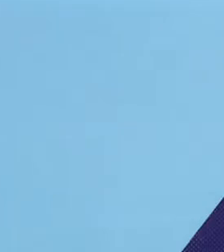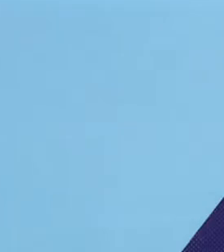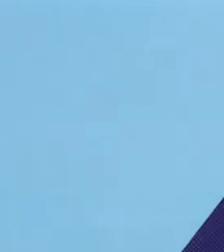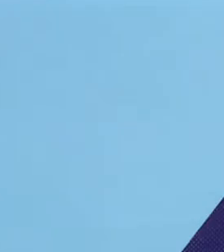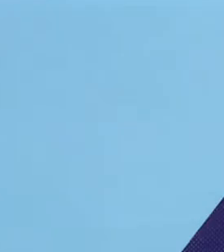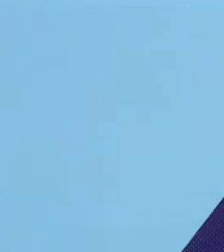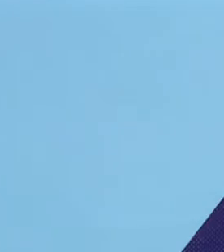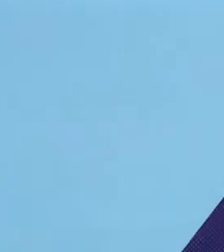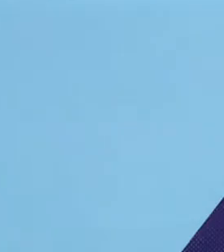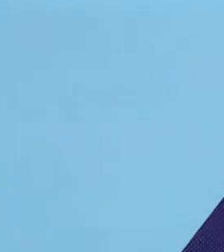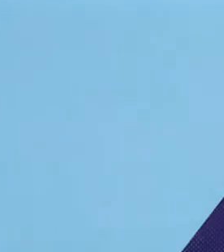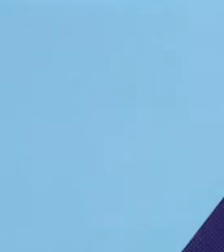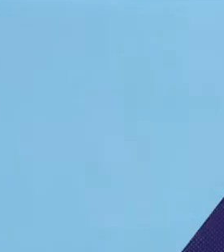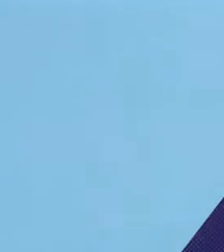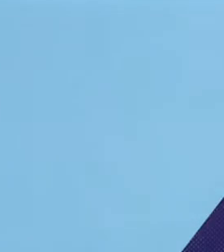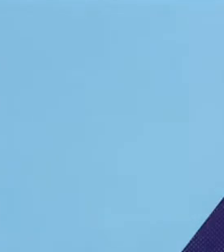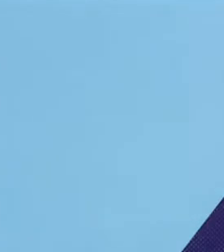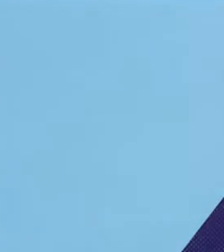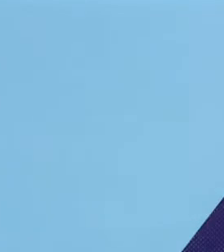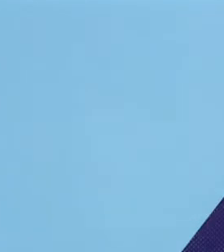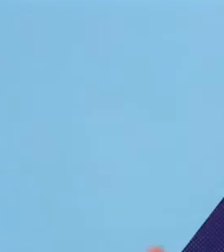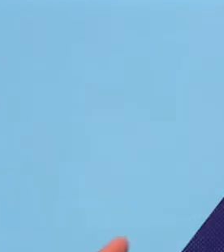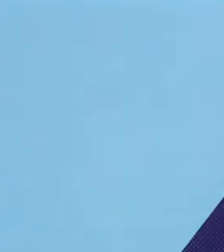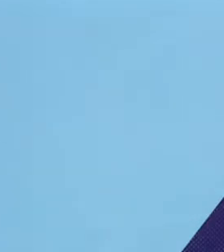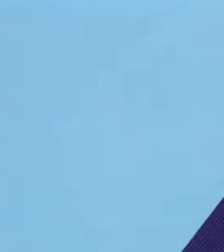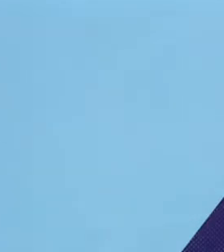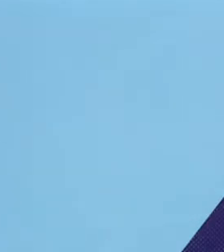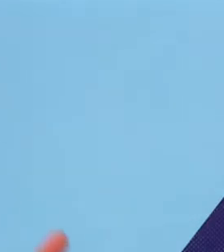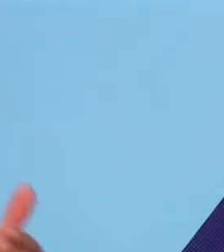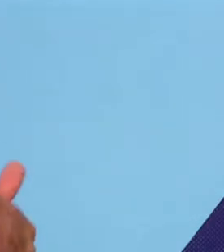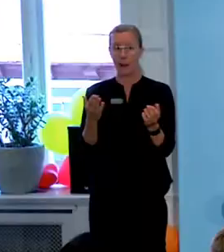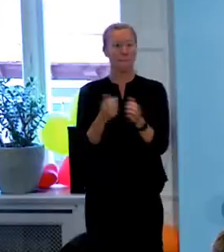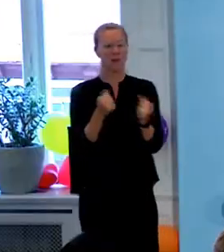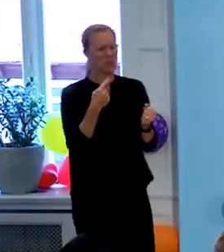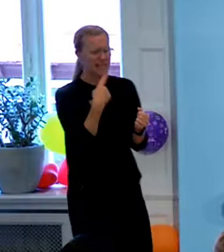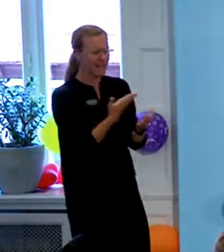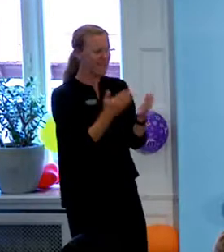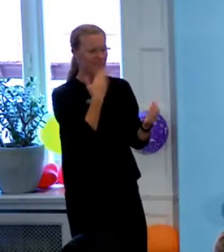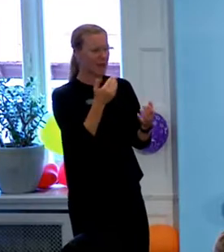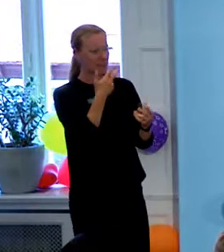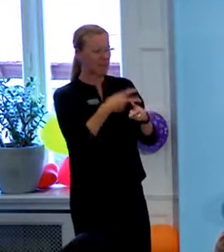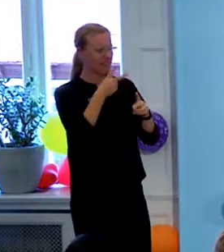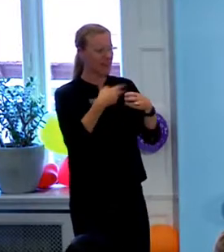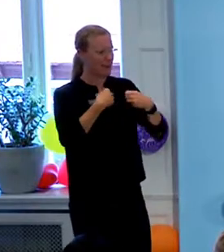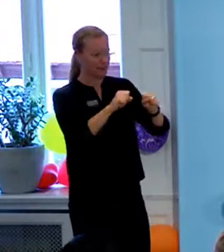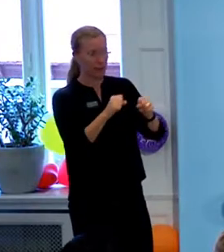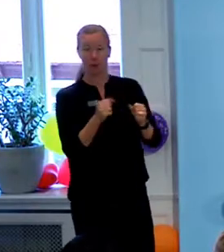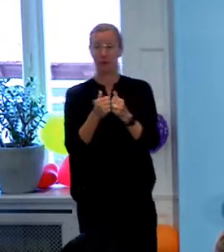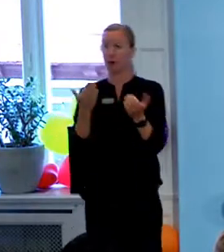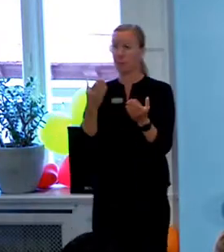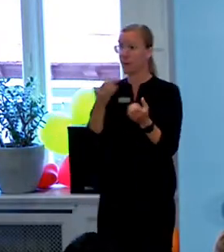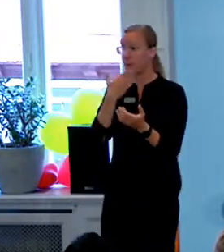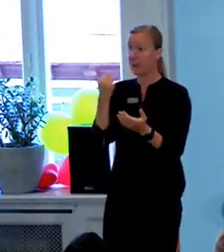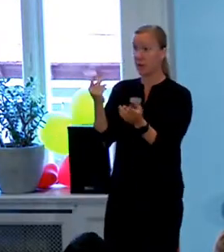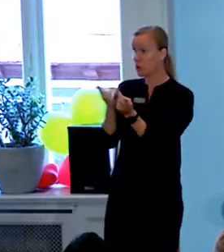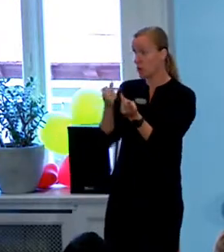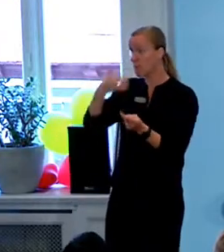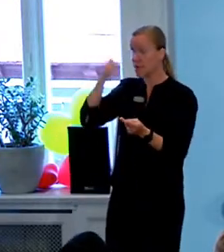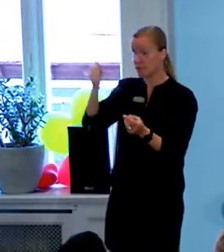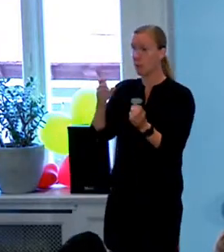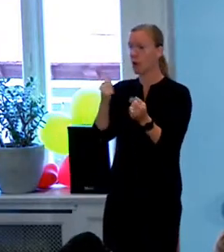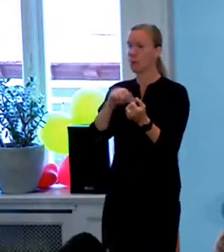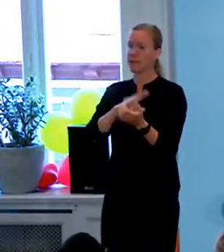Jag tror att om vi satsar 50 miljoner men inte att lägger in vilka som är mest effektiv, men du kan säga vilka som är betydelsefulla. Men om man inte lägger in kunskap om